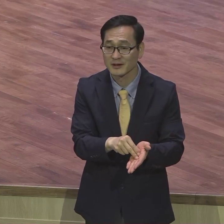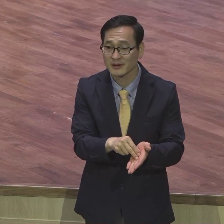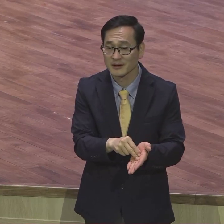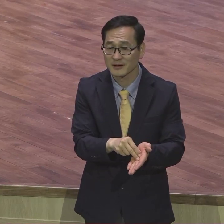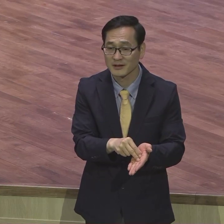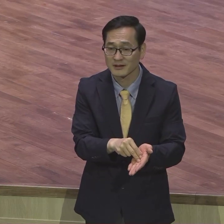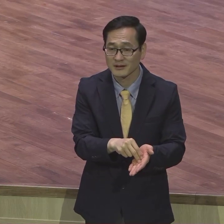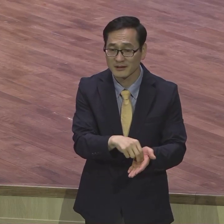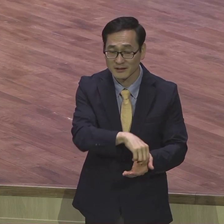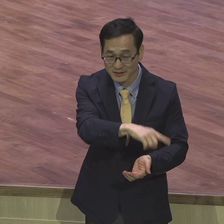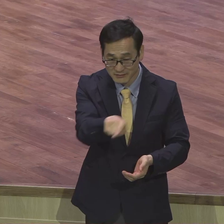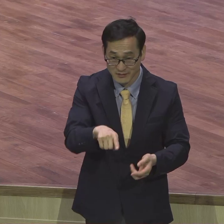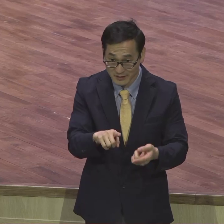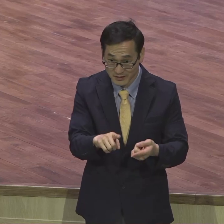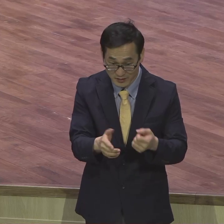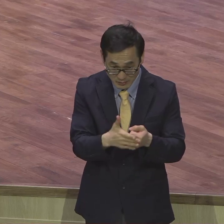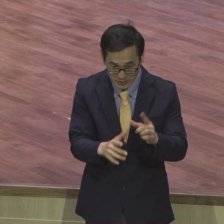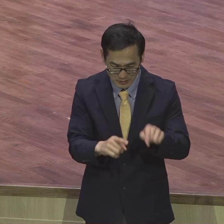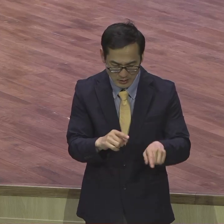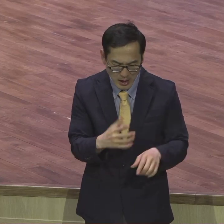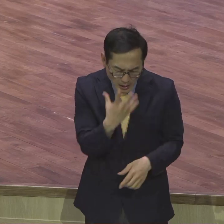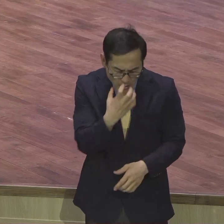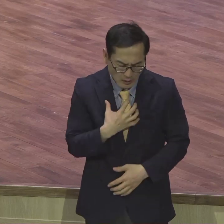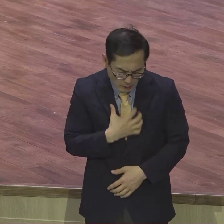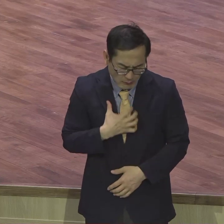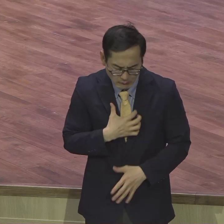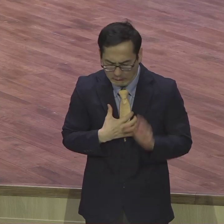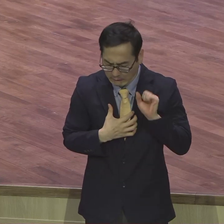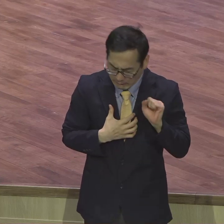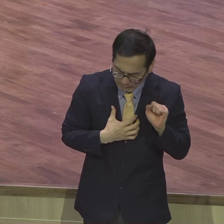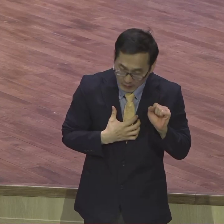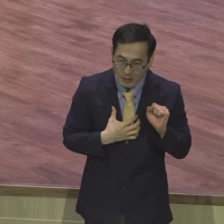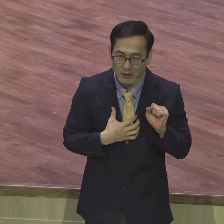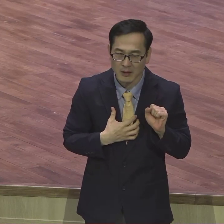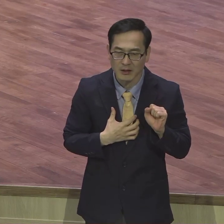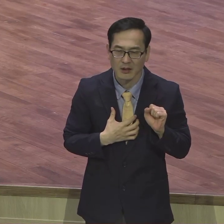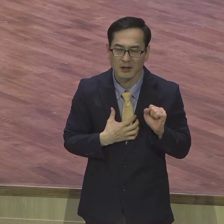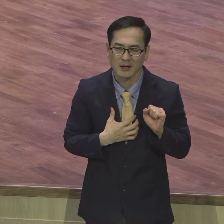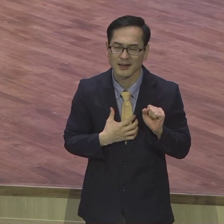그렇게 구겨진 인생 어두운 삶을 살면 그 억울한 거예요.